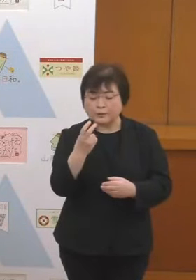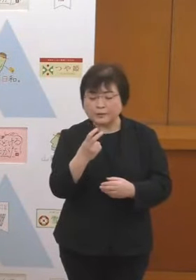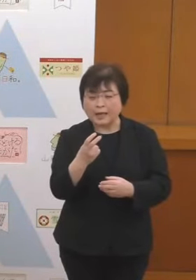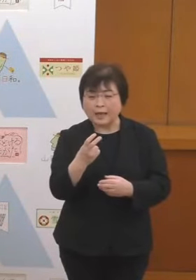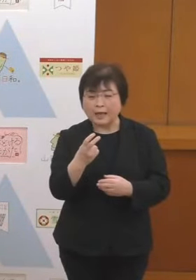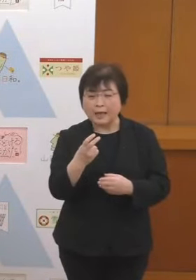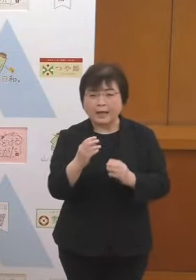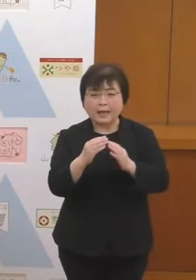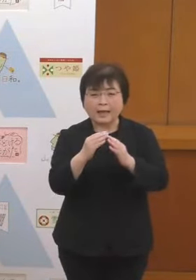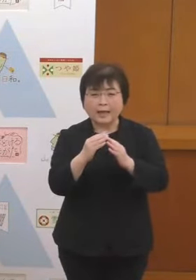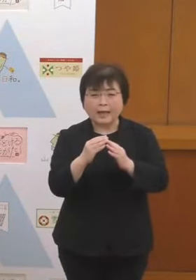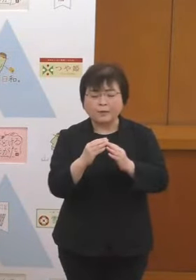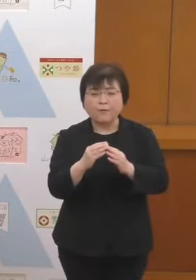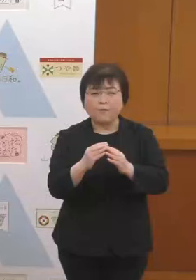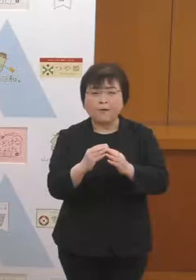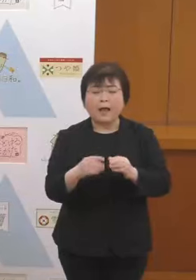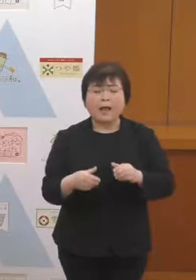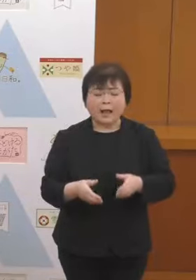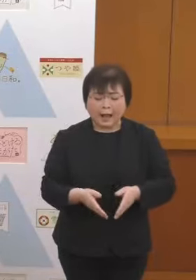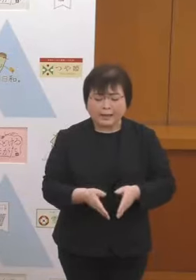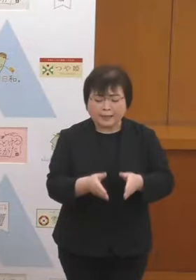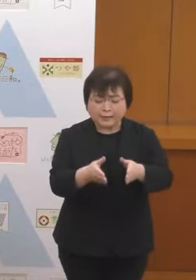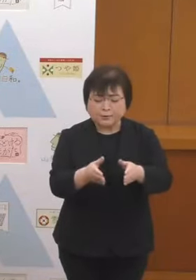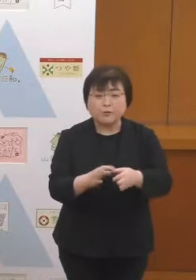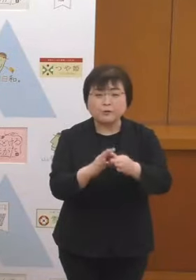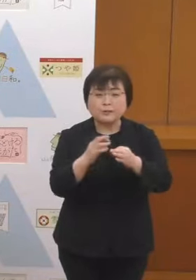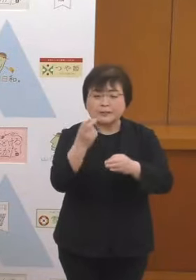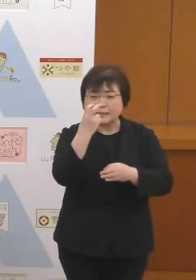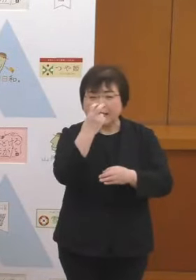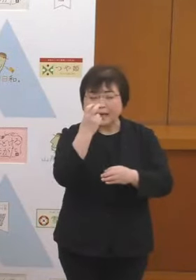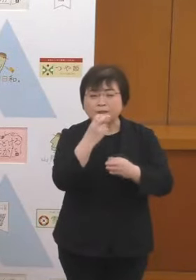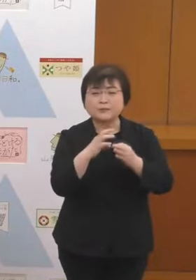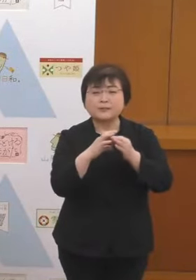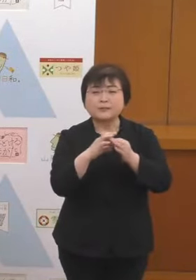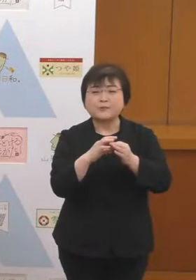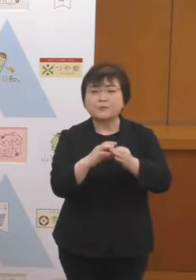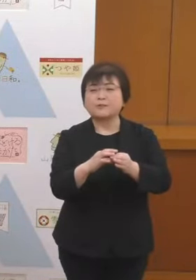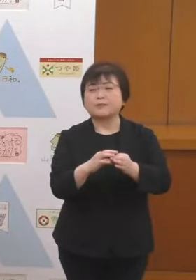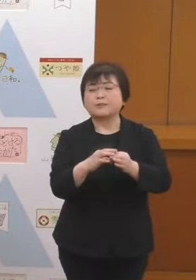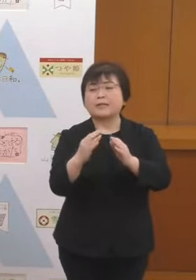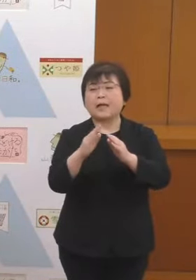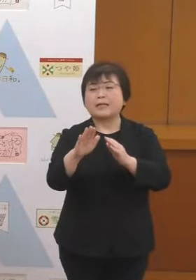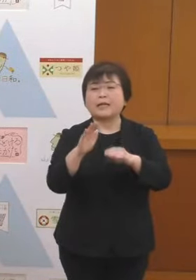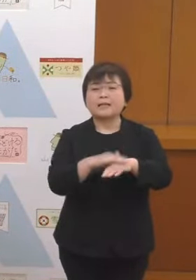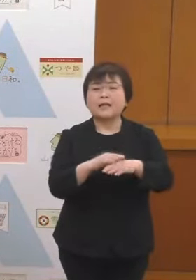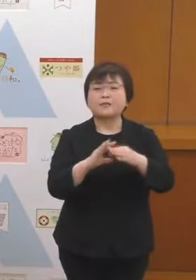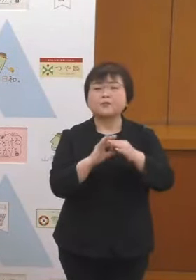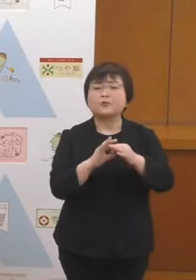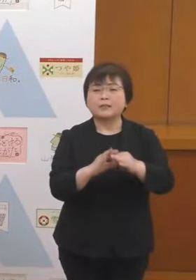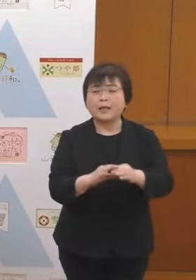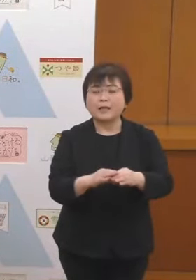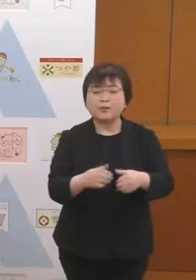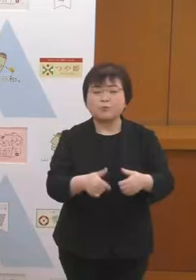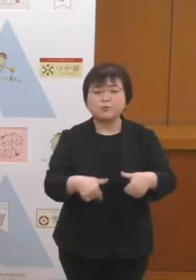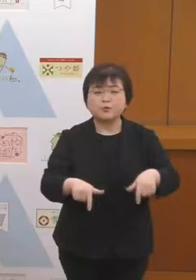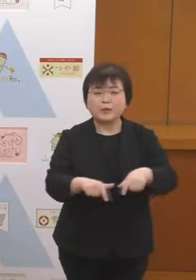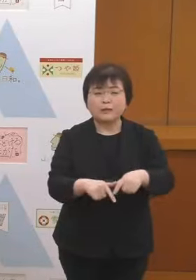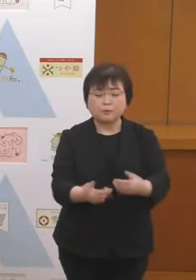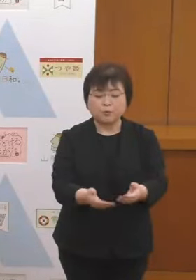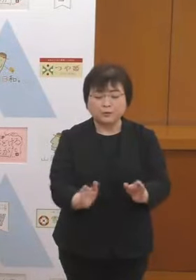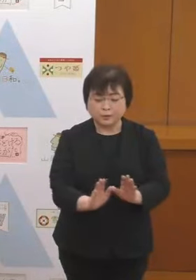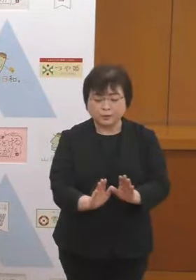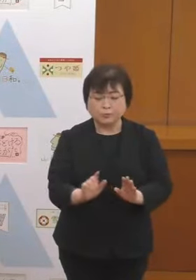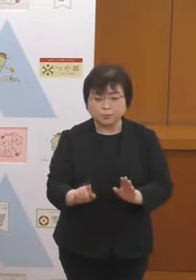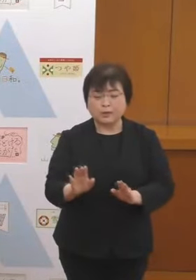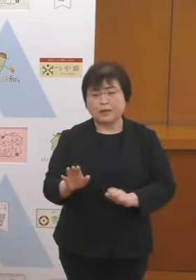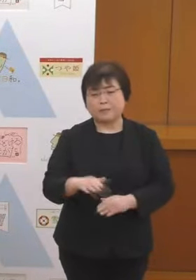鉄道のあり方に関するPTプロジェクトチームですねPTえ座長が遠藤俊明